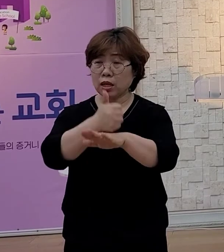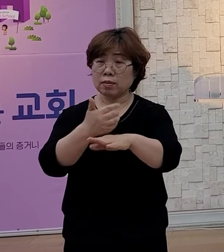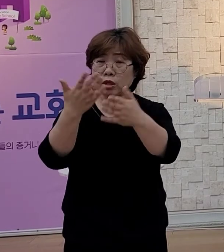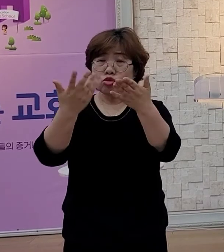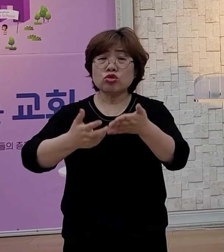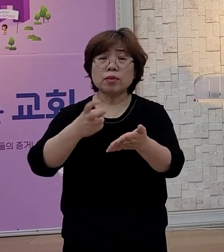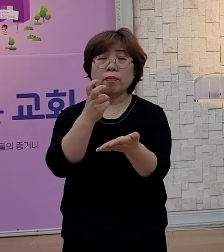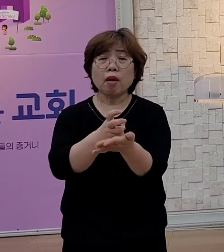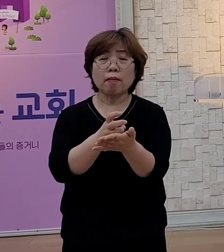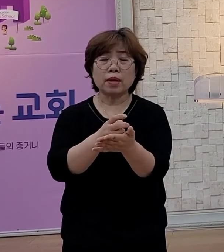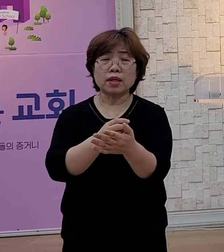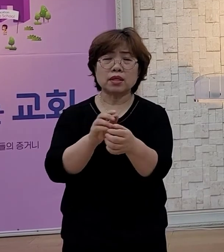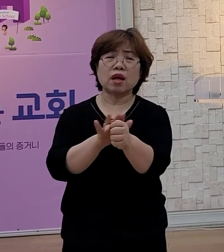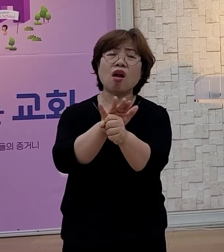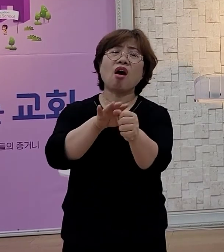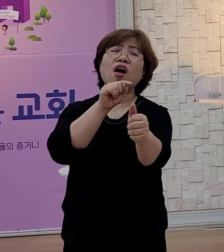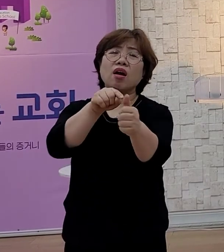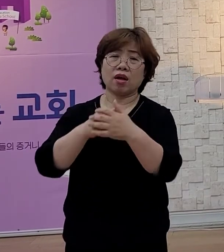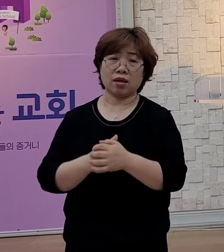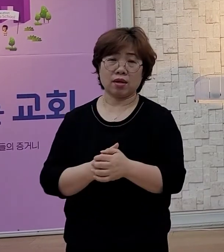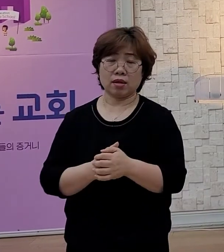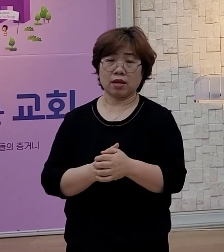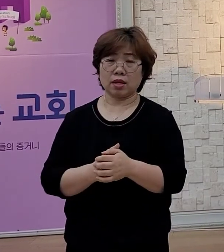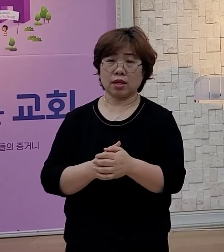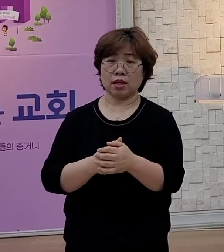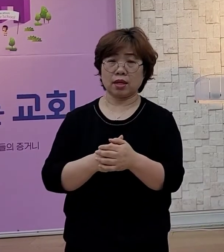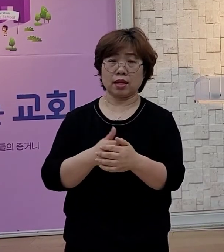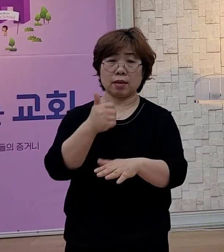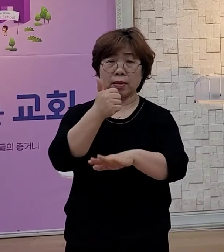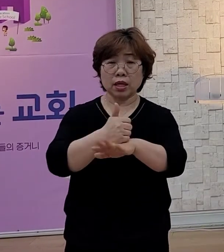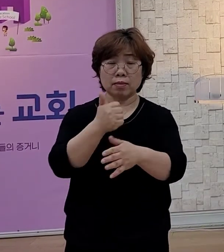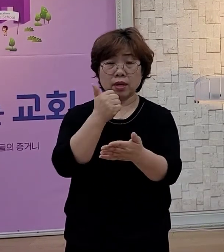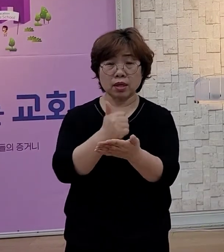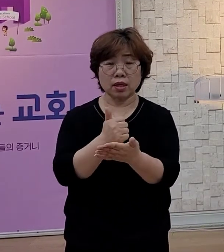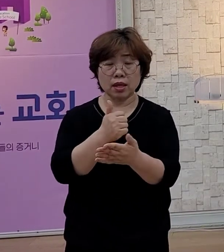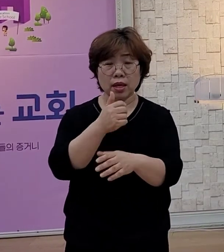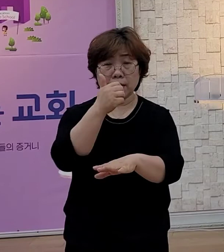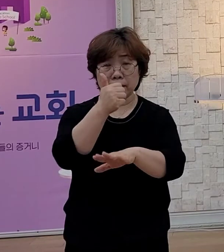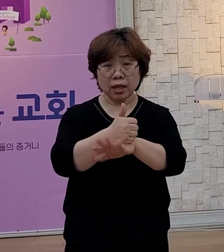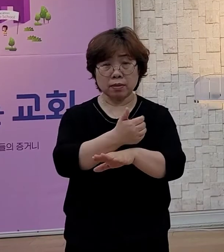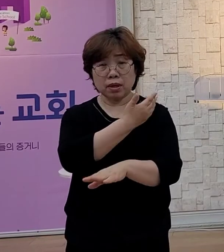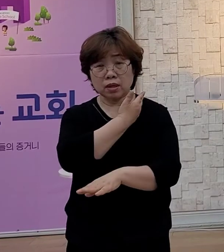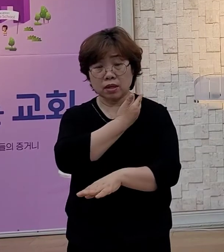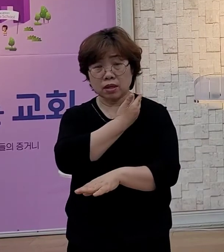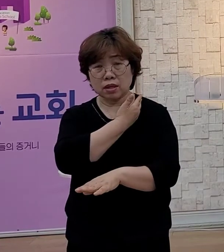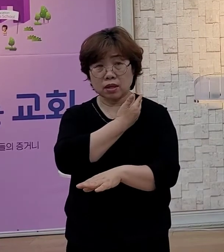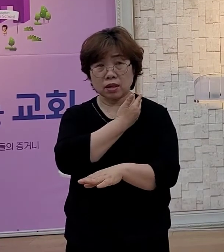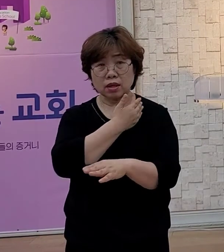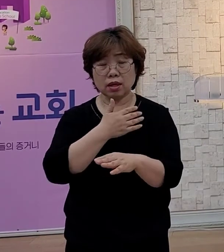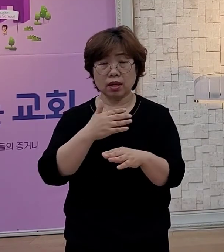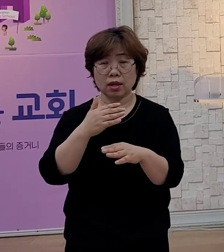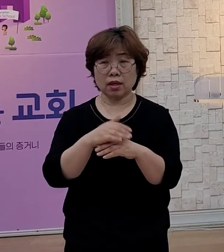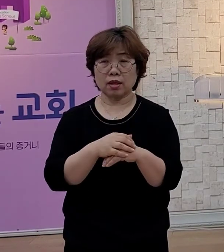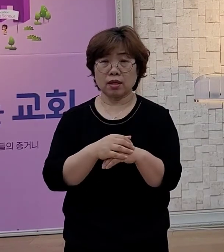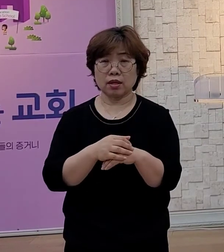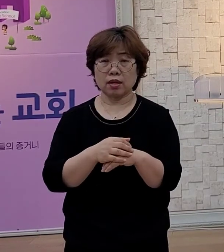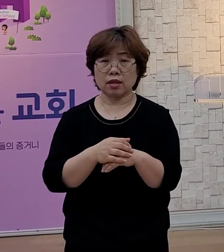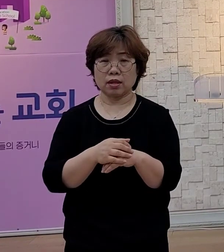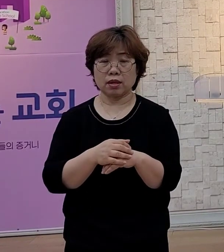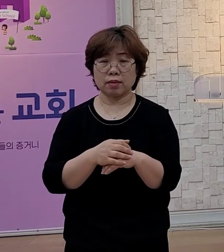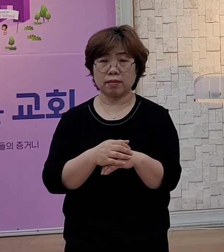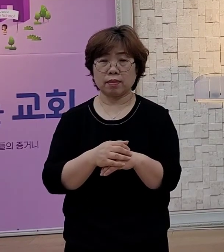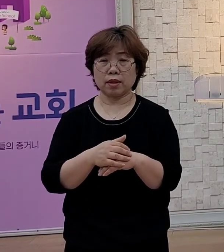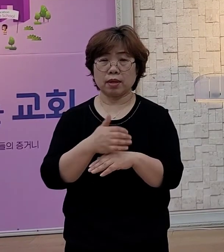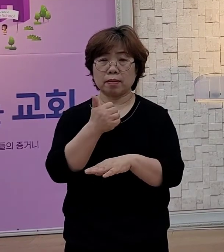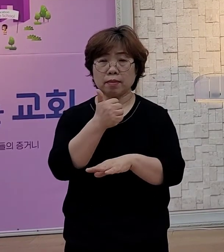여러분, 우리 마지막 사명은 뭐라고요? 제자 삼는 것, 전도. 이 믿지 않는